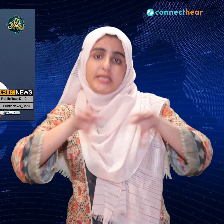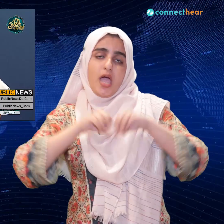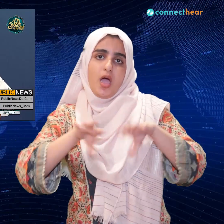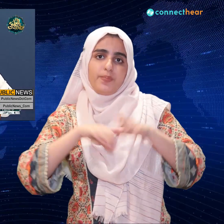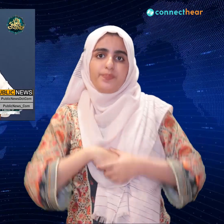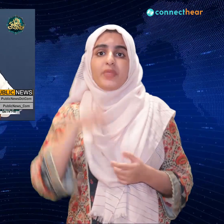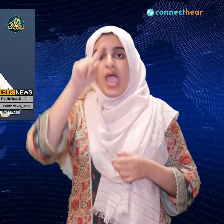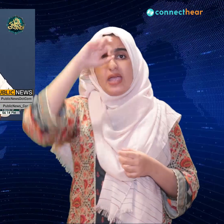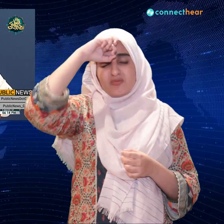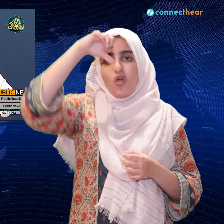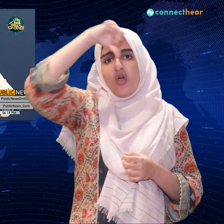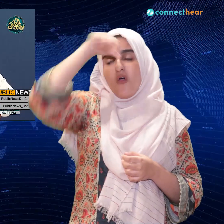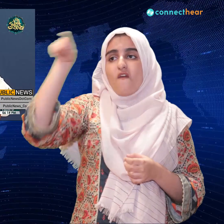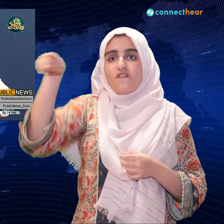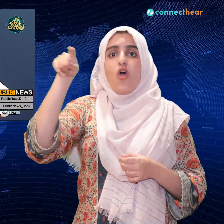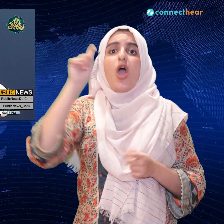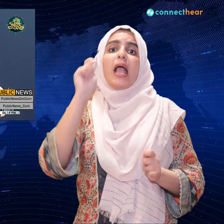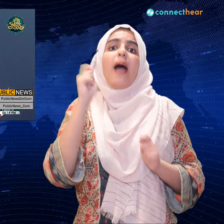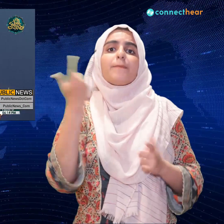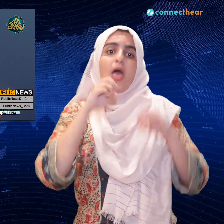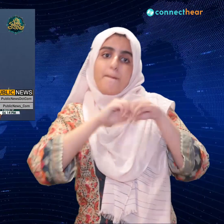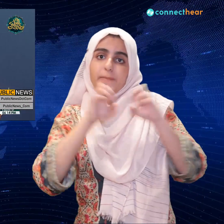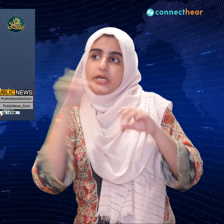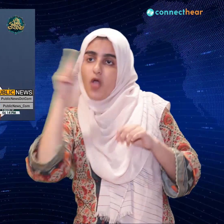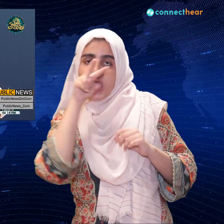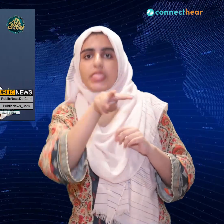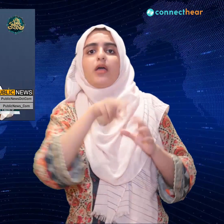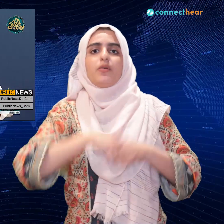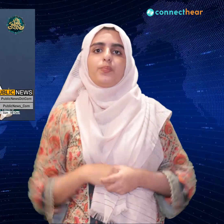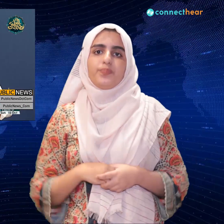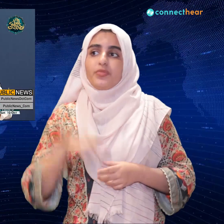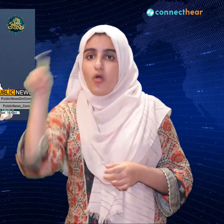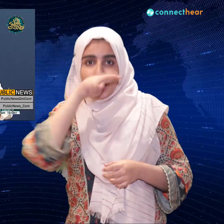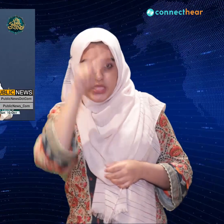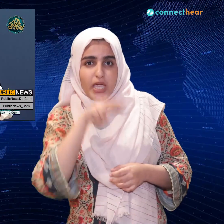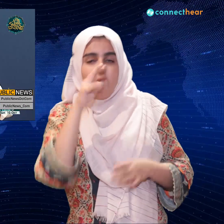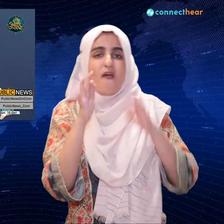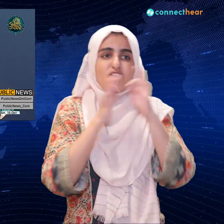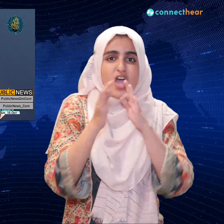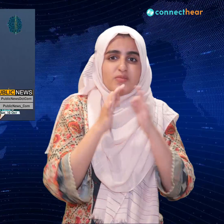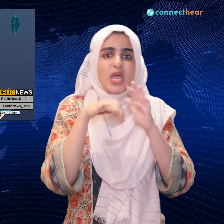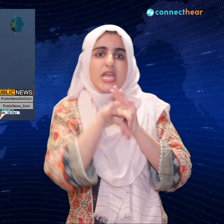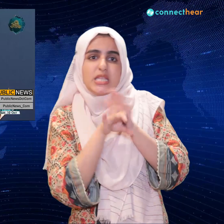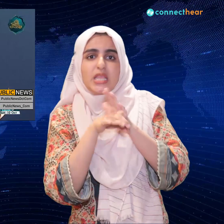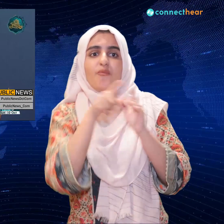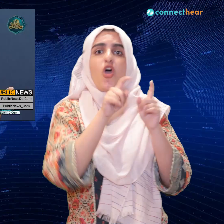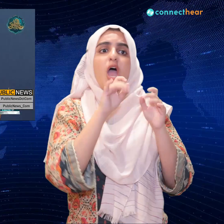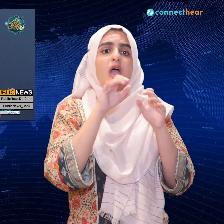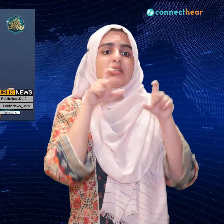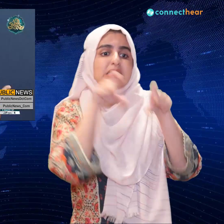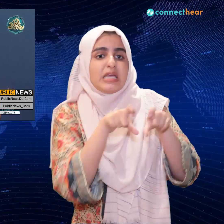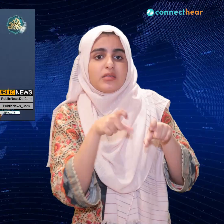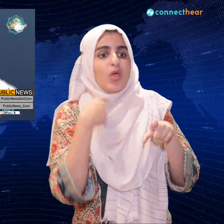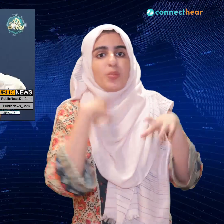ایک اسکالر ہوگا جس کا صرف کام ہوگا میڈیا کا, کہ مانیٹر کرے سوشل میڈیا. اس کے اندر ہم نے کیسے اپنے, کیونکہ ہم روک